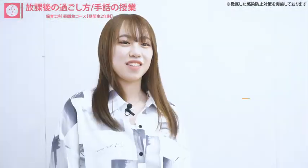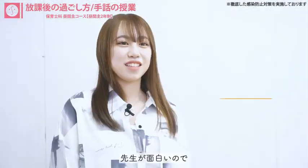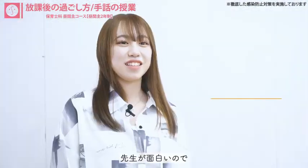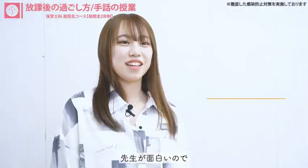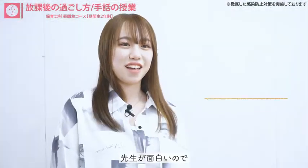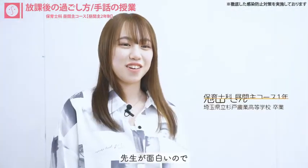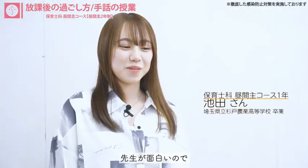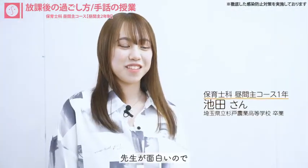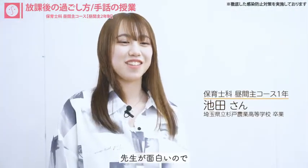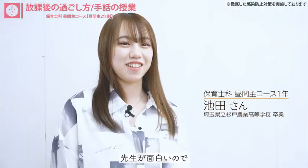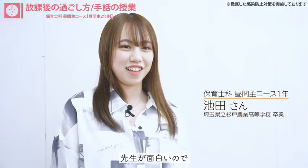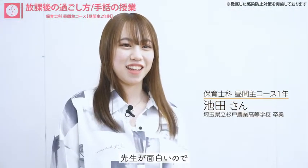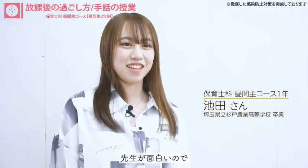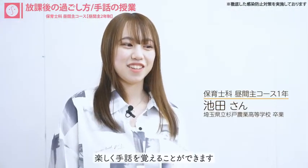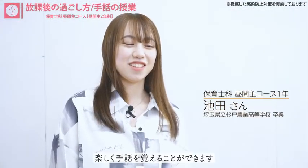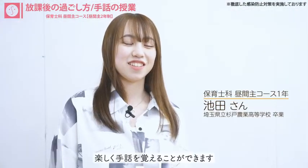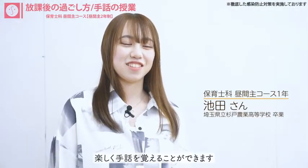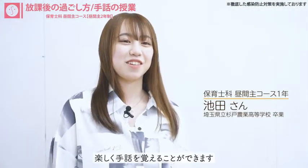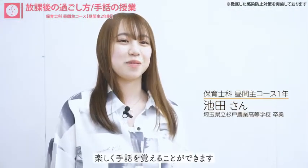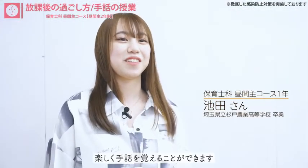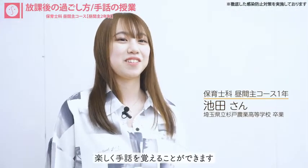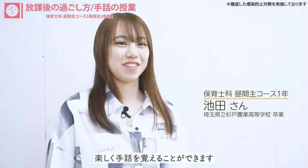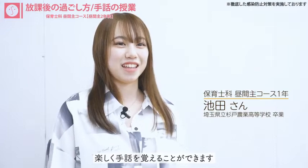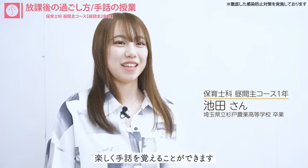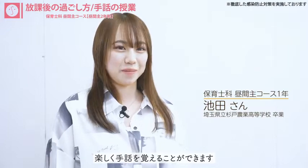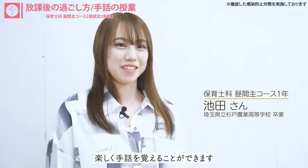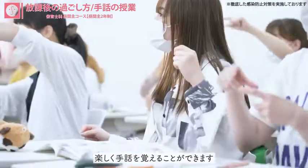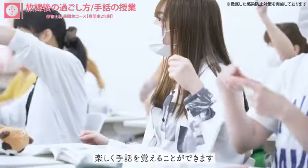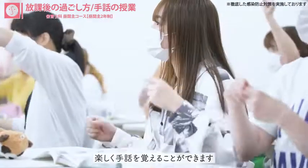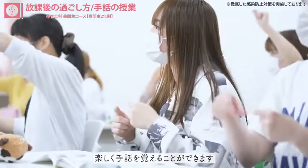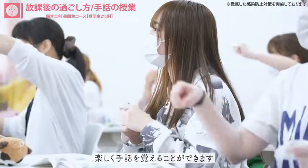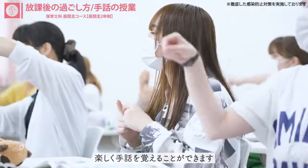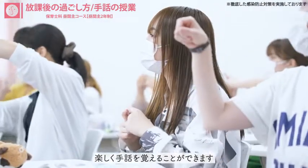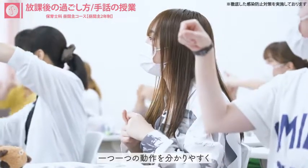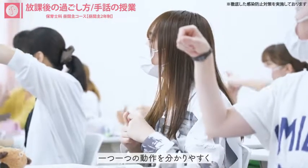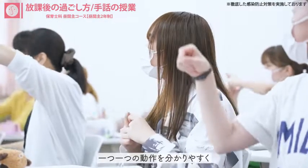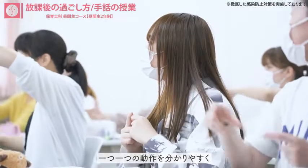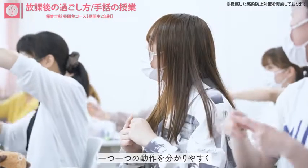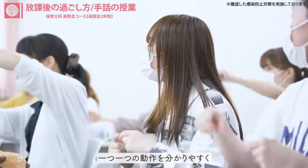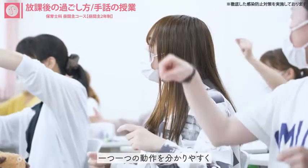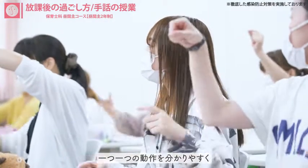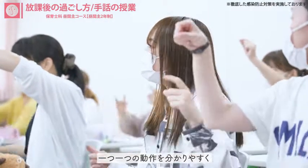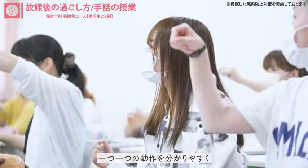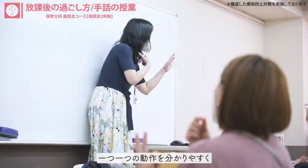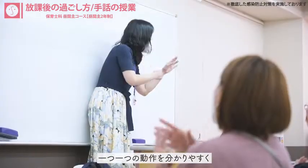先生が面白いので楽しく手話を覚えることができます。なんか一つ一つの動作